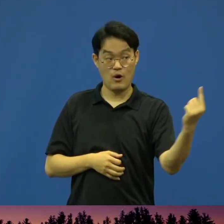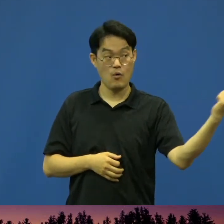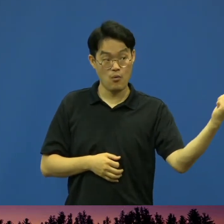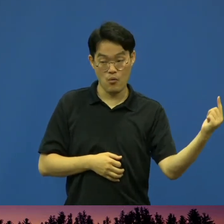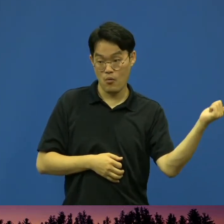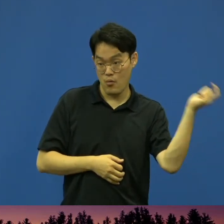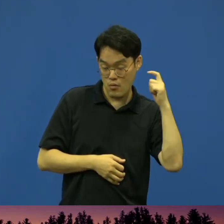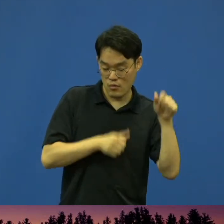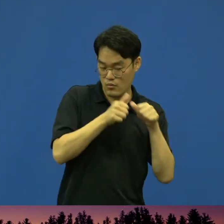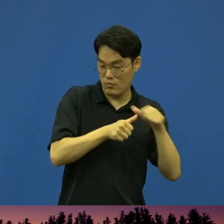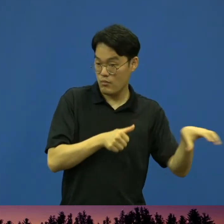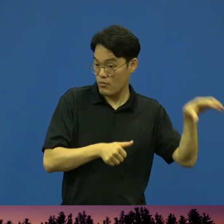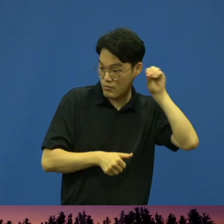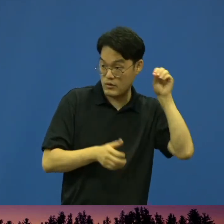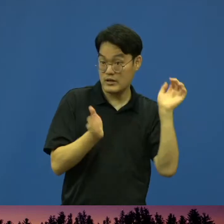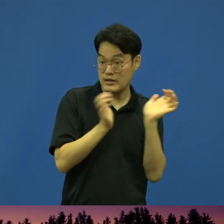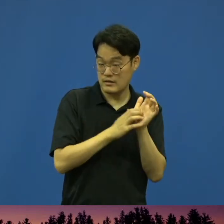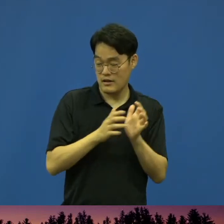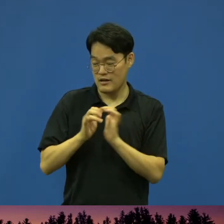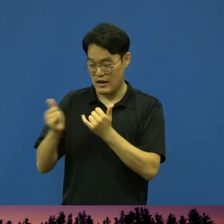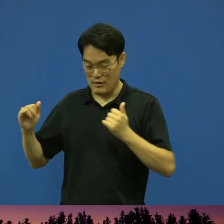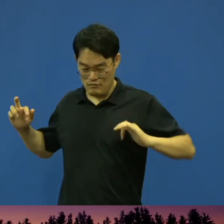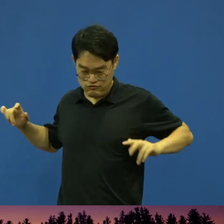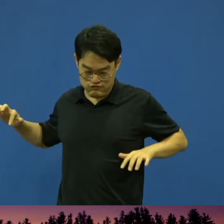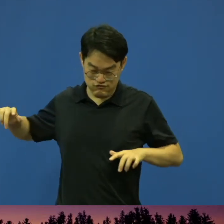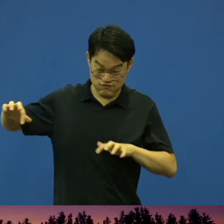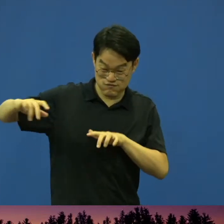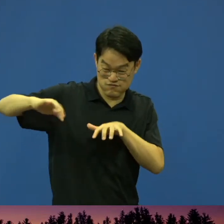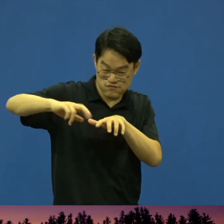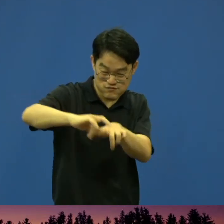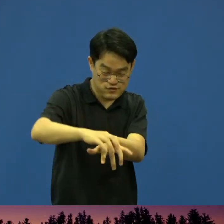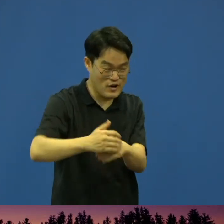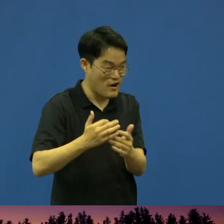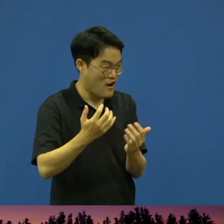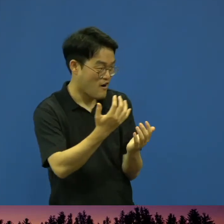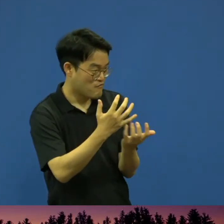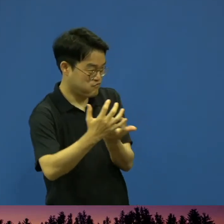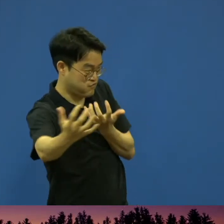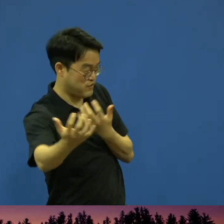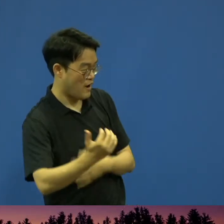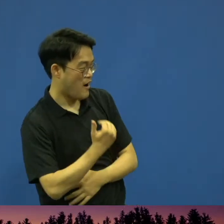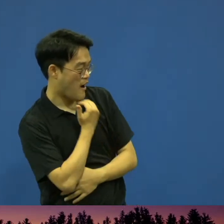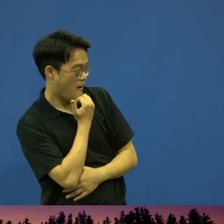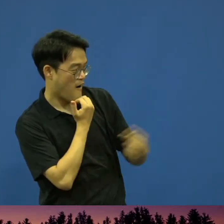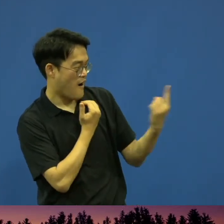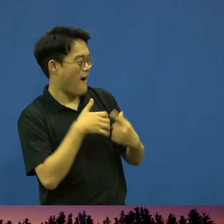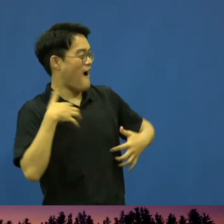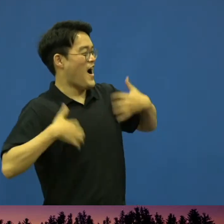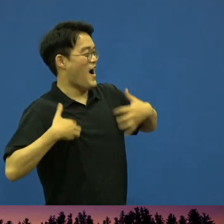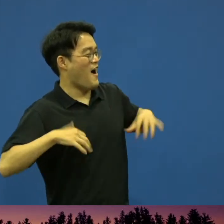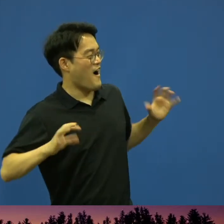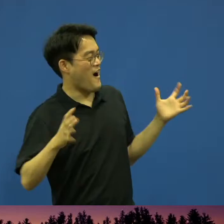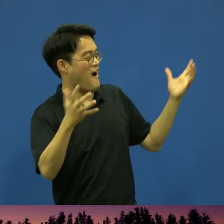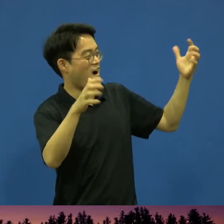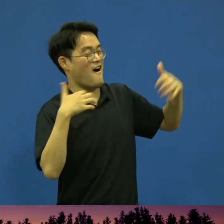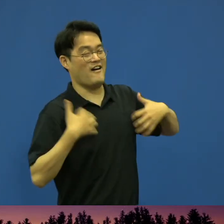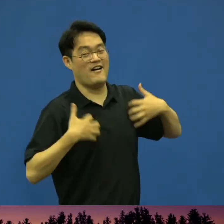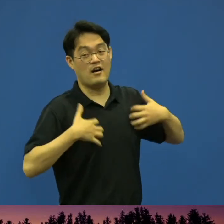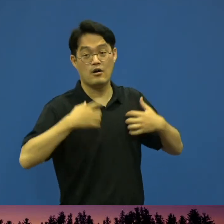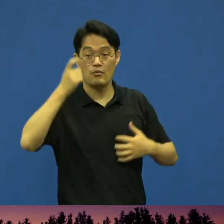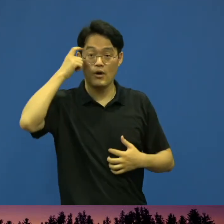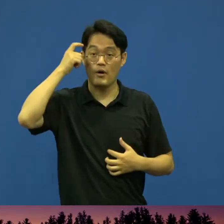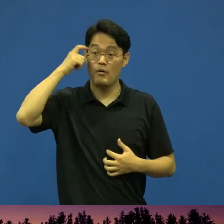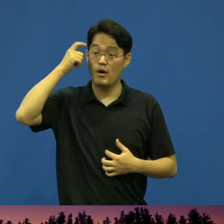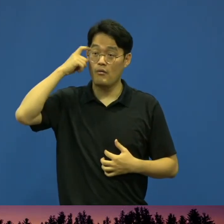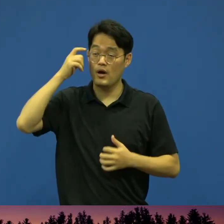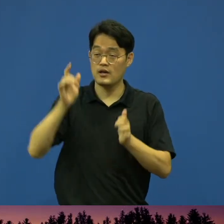곳곳마다 사람들은 소리를 지르고 환호하며 아주 예수님을 환대하며 맞이했습니다. 왜 그럴까요, 여러분?